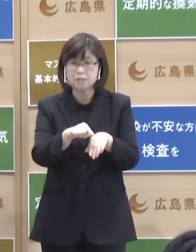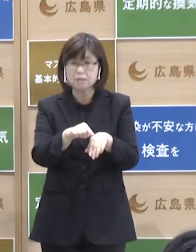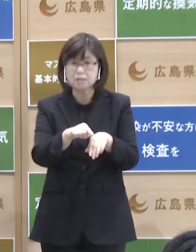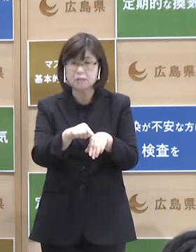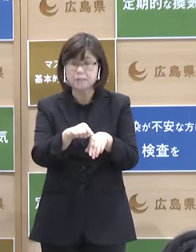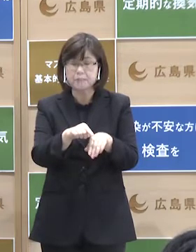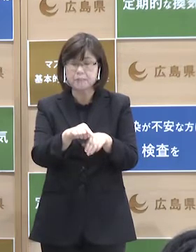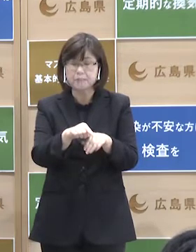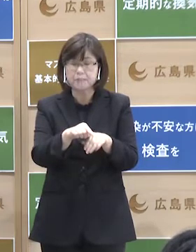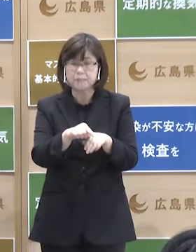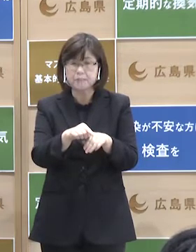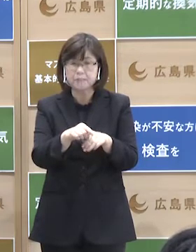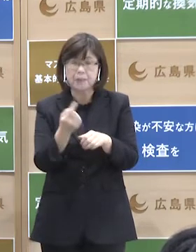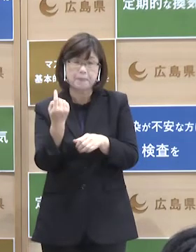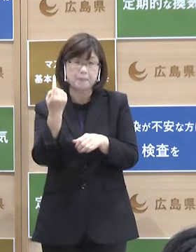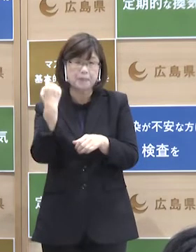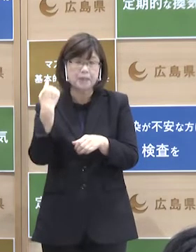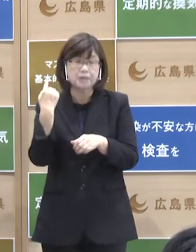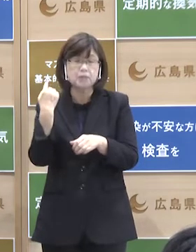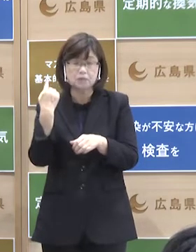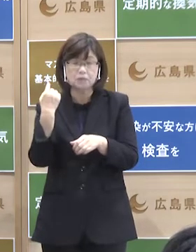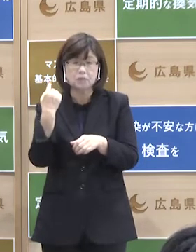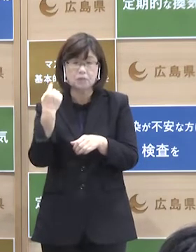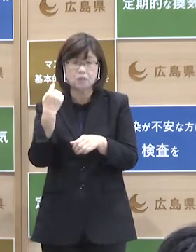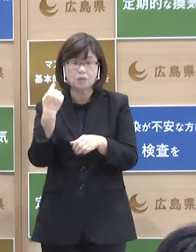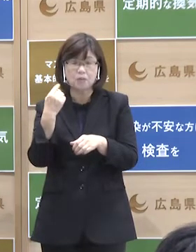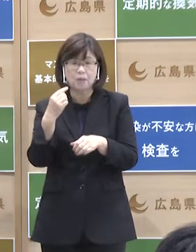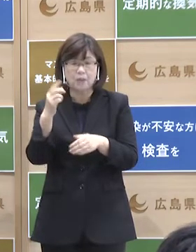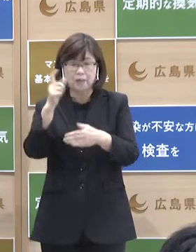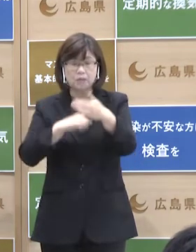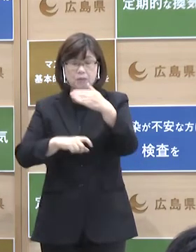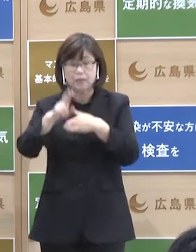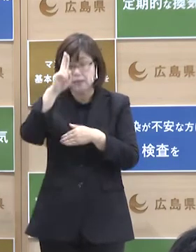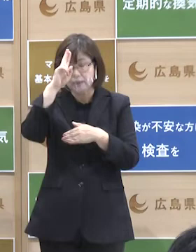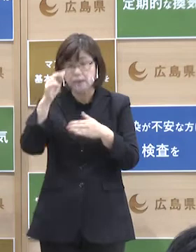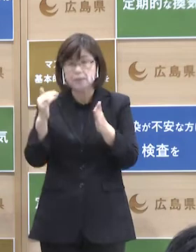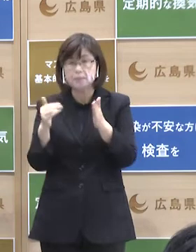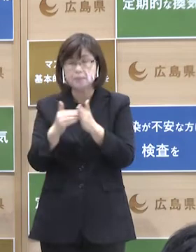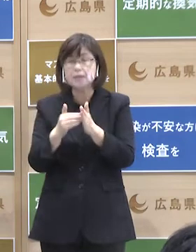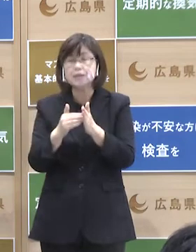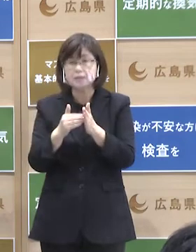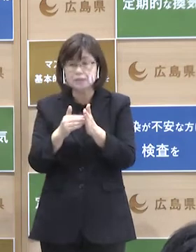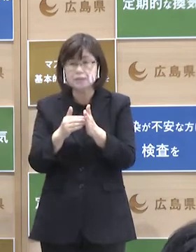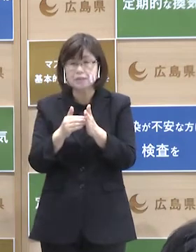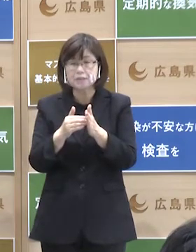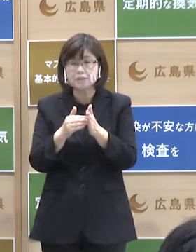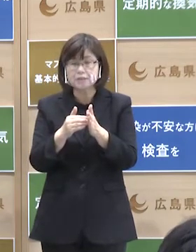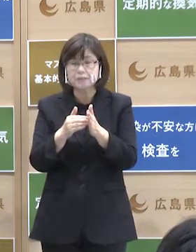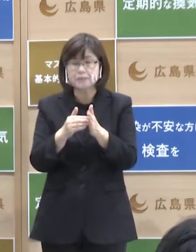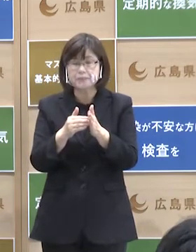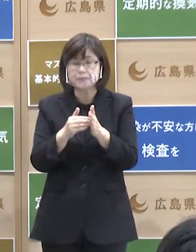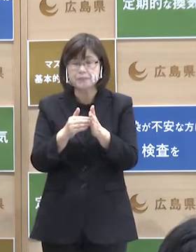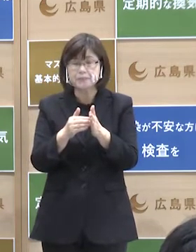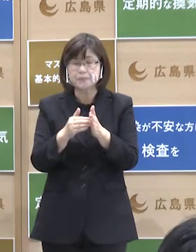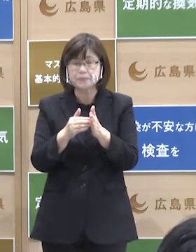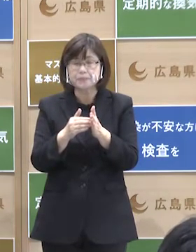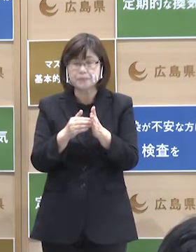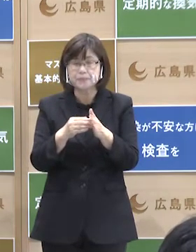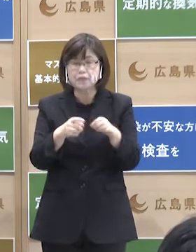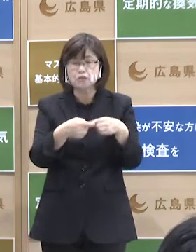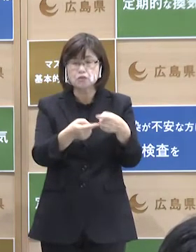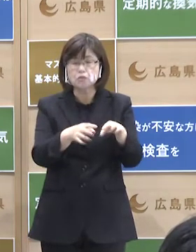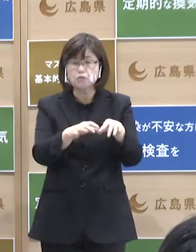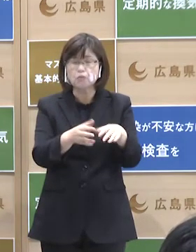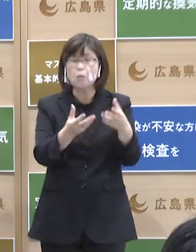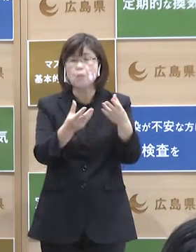24時までに各医療機関でその届け出を報告したものをですね、県と、